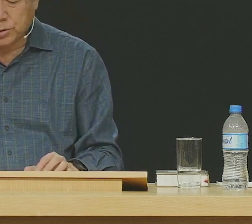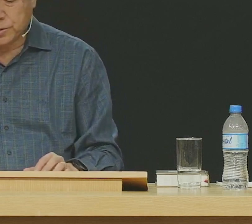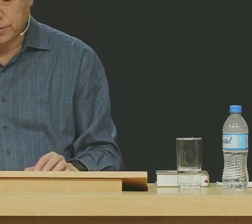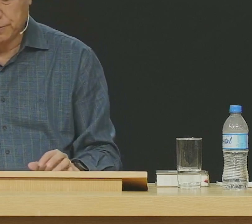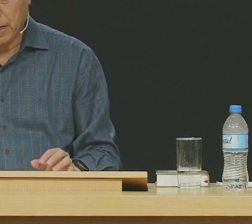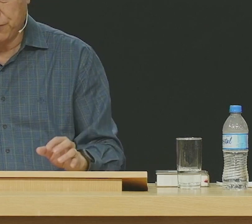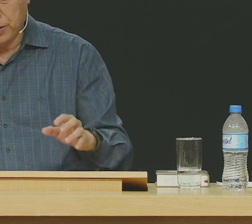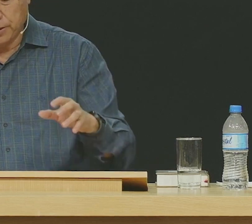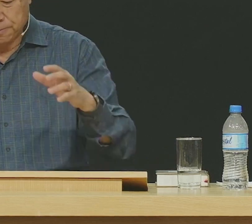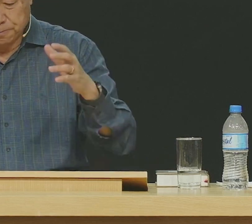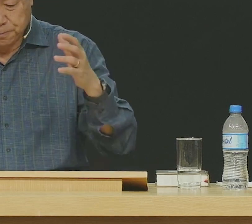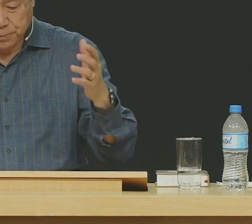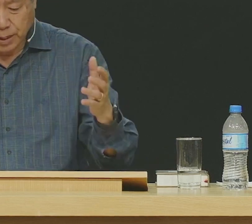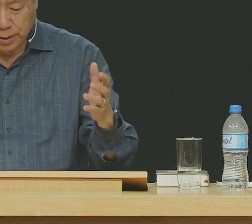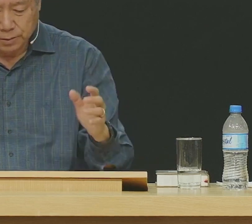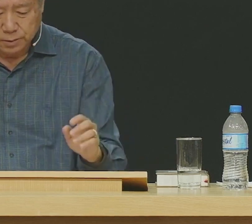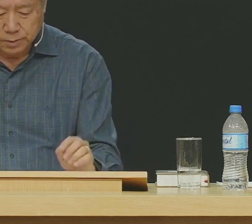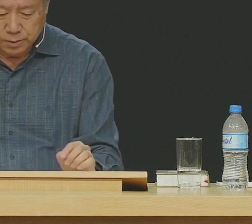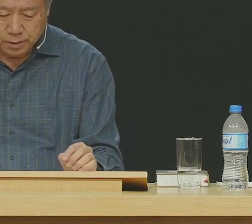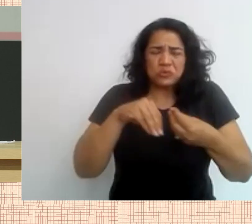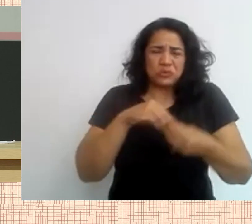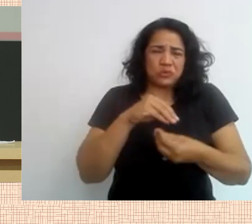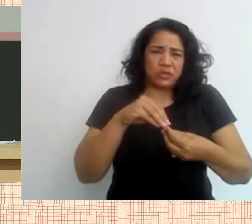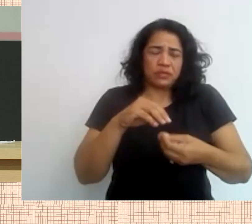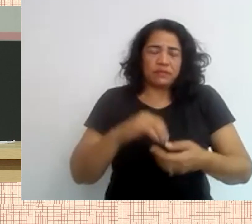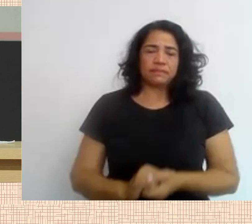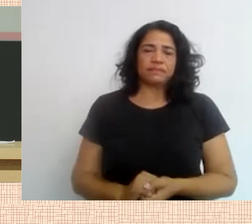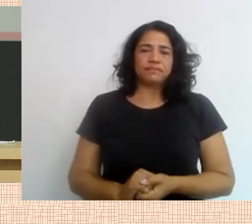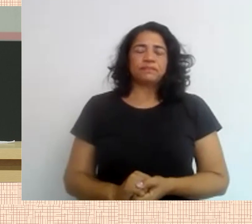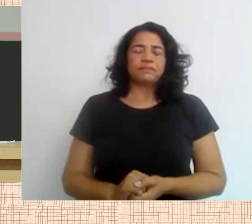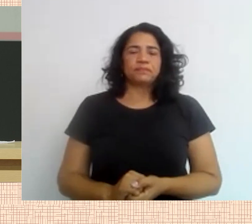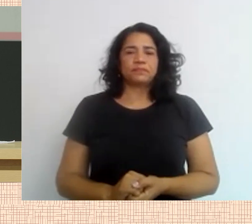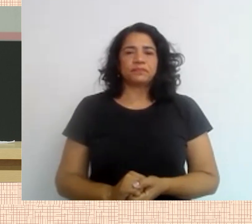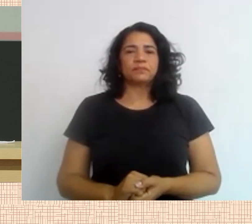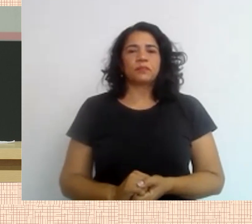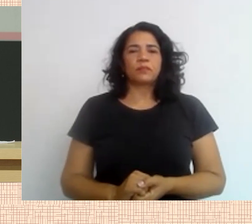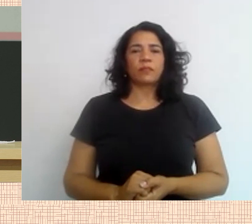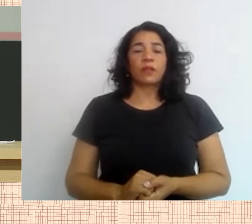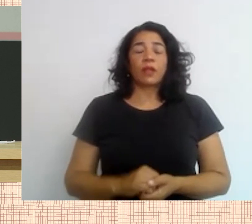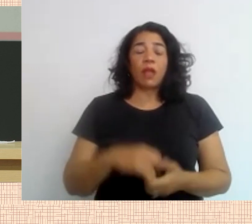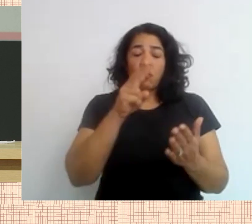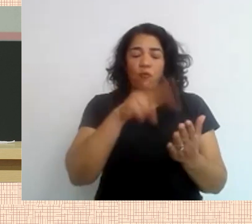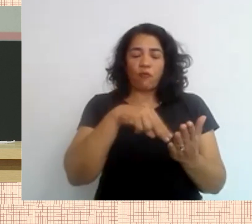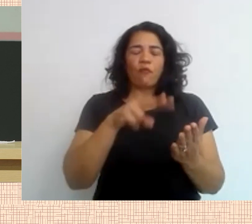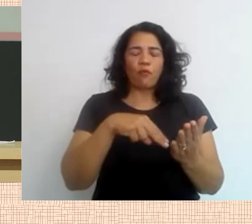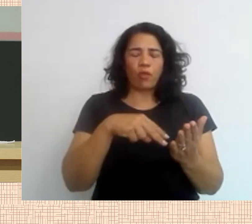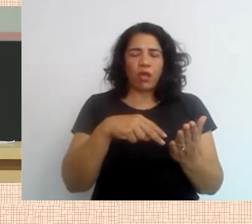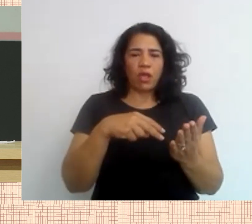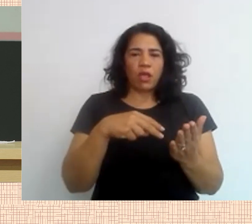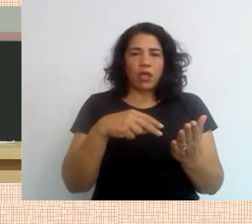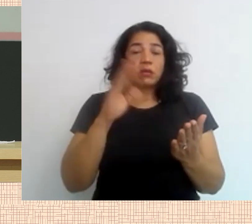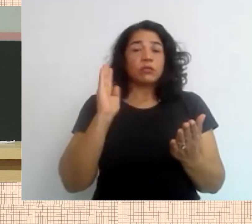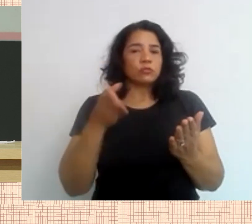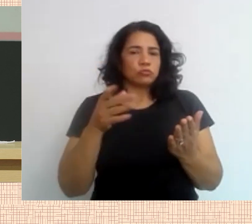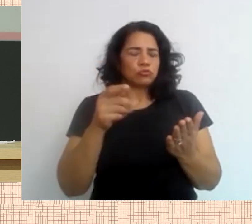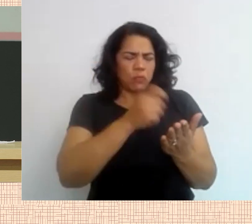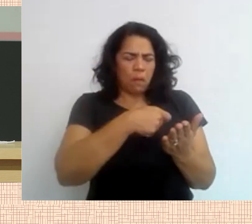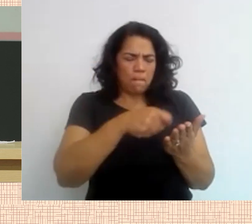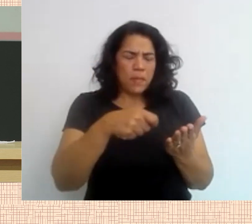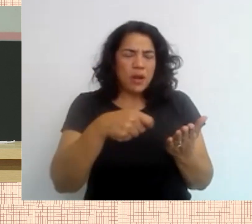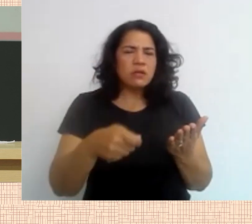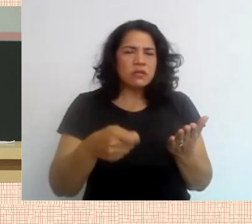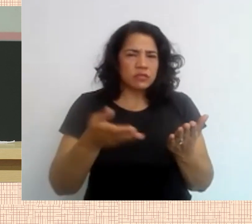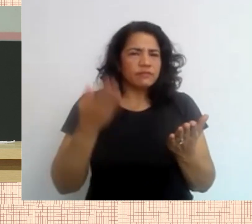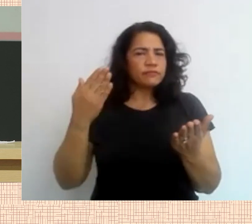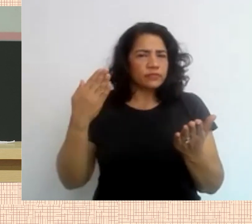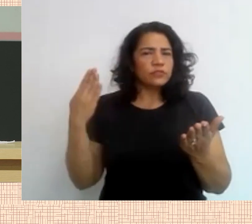Então, irmãos, havia, né? Eu vou ler aqui o texto que eu escrevi aqui, tá? Vocês aí resumo